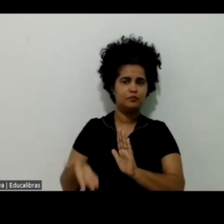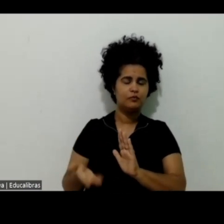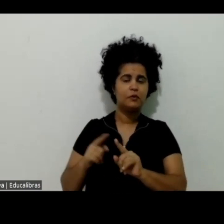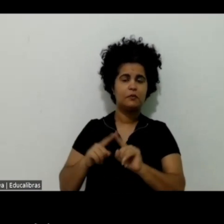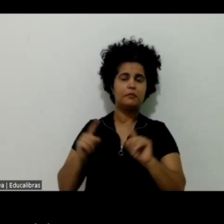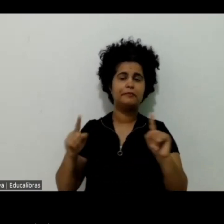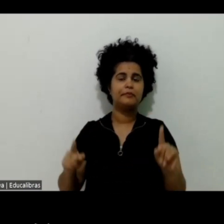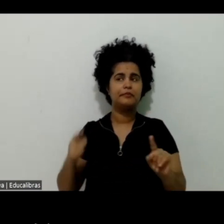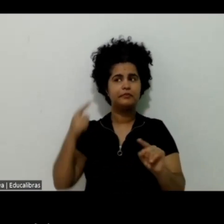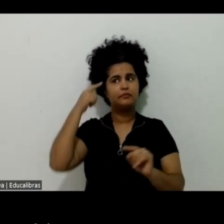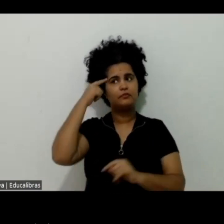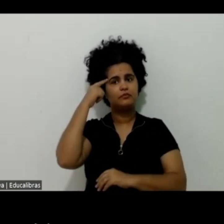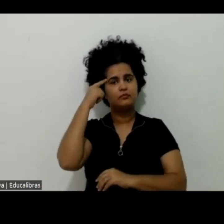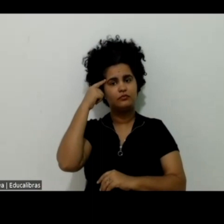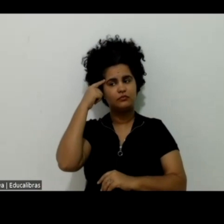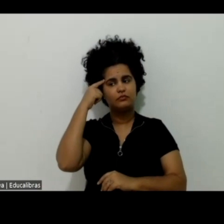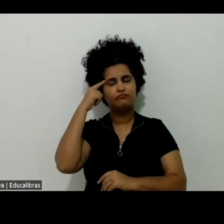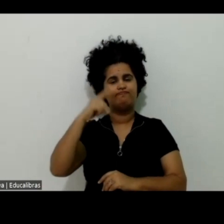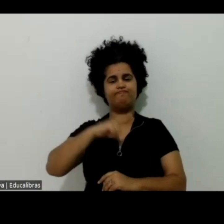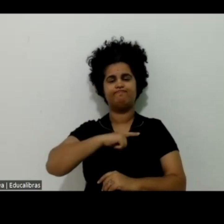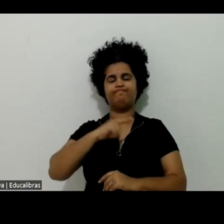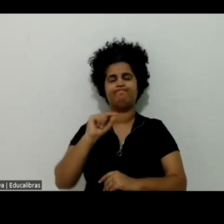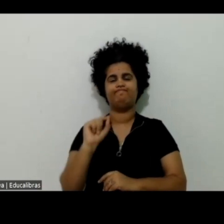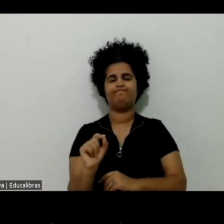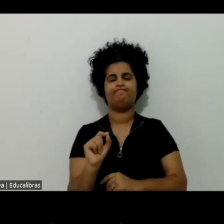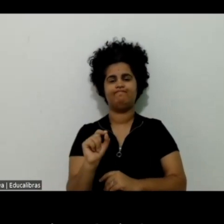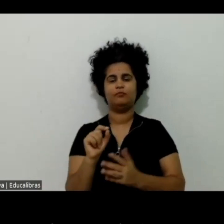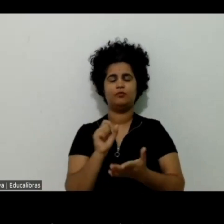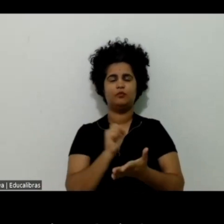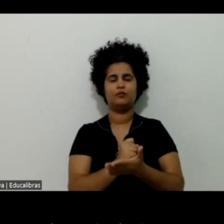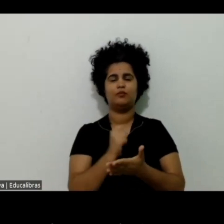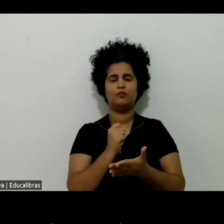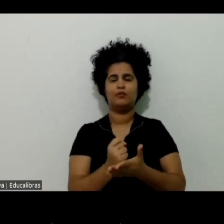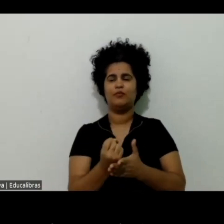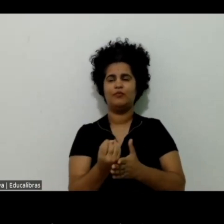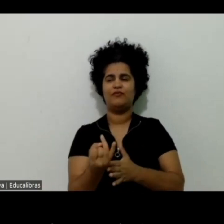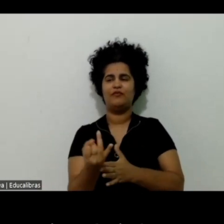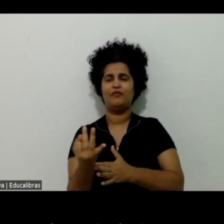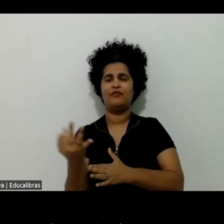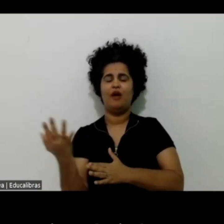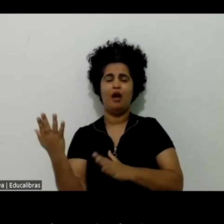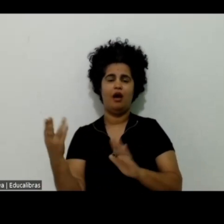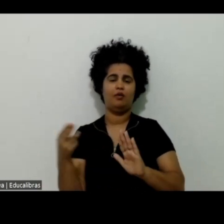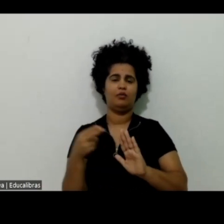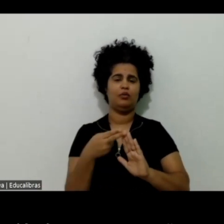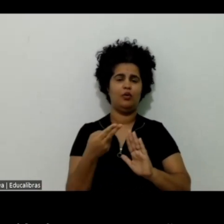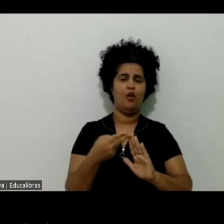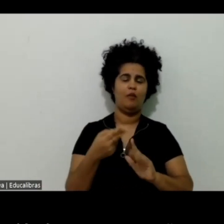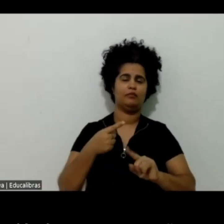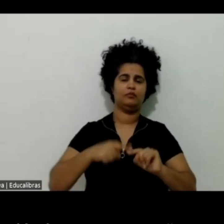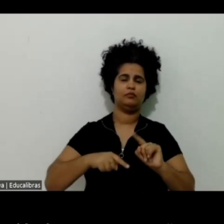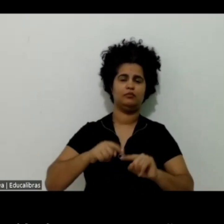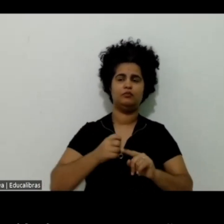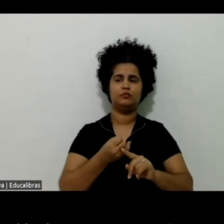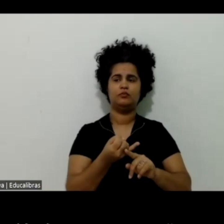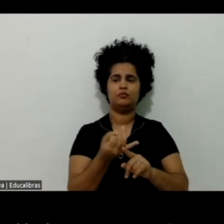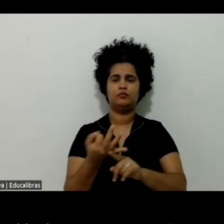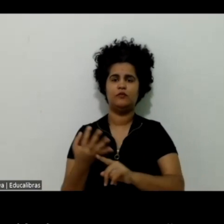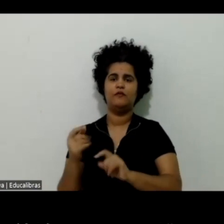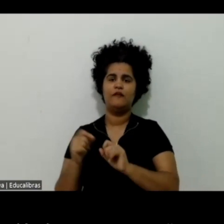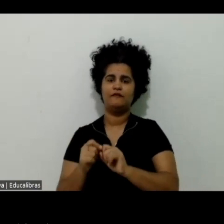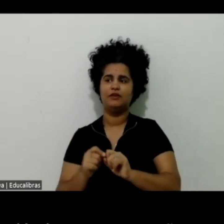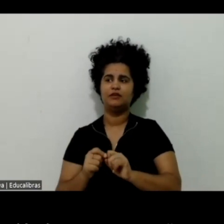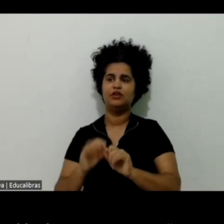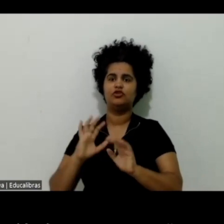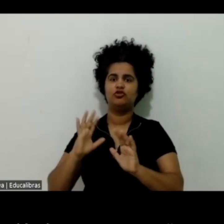pensar, né, a gente tem uma série de documentos, de instrumentos que a gente vai produzindo como forma de reafirmar o que já